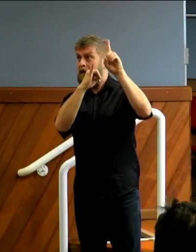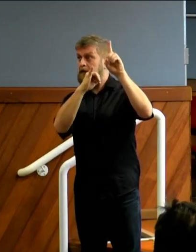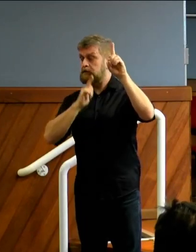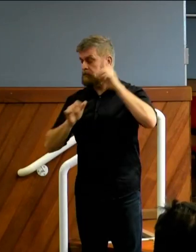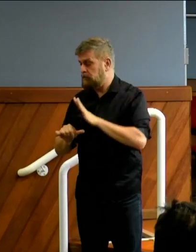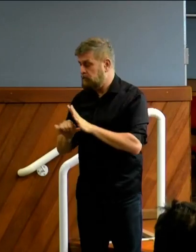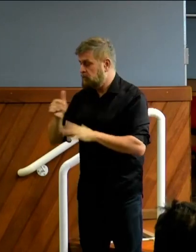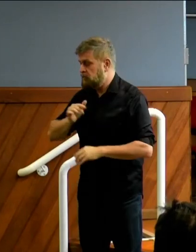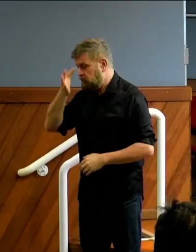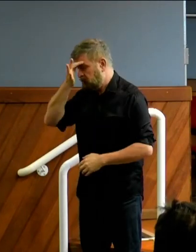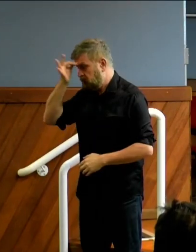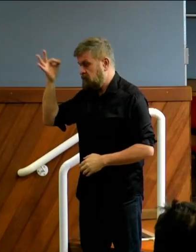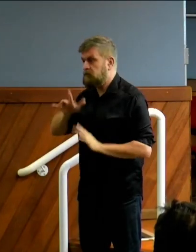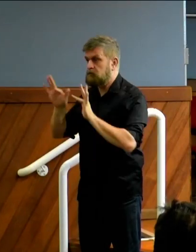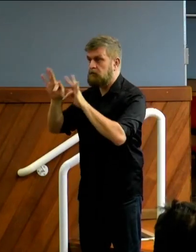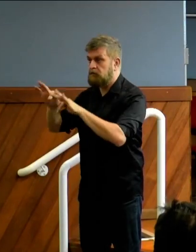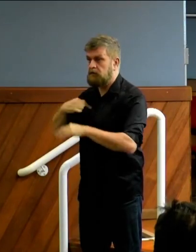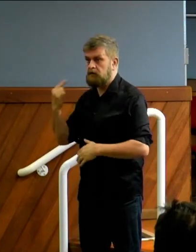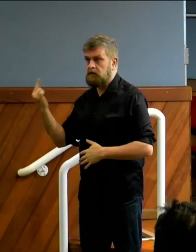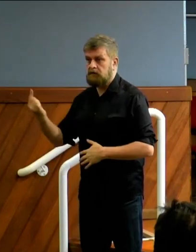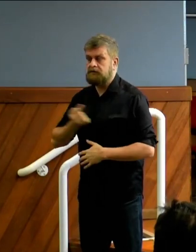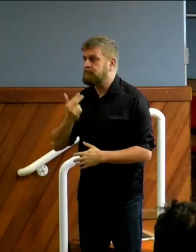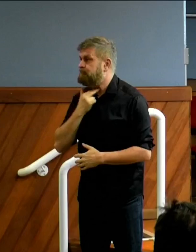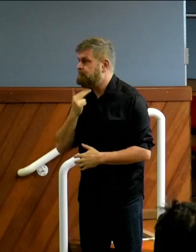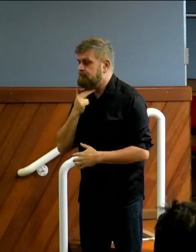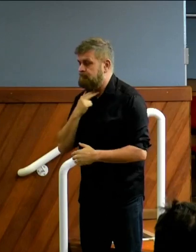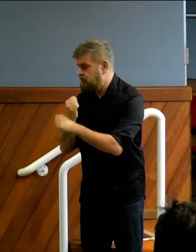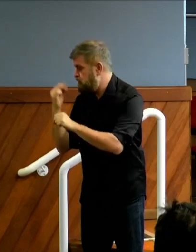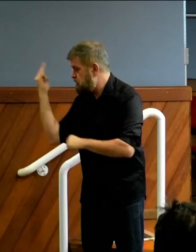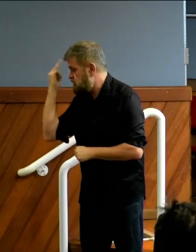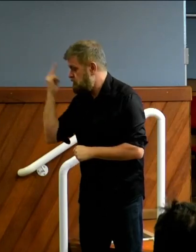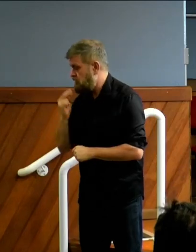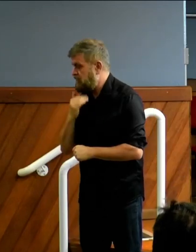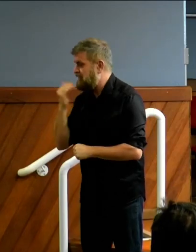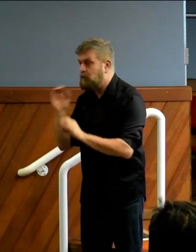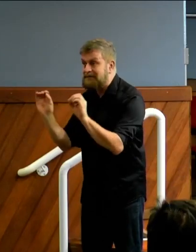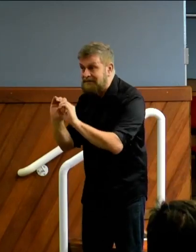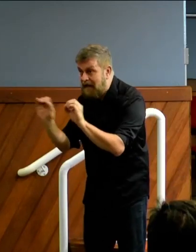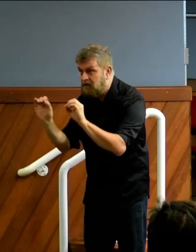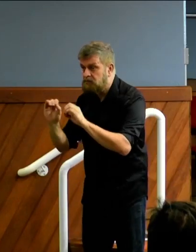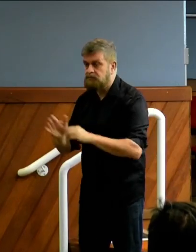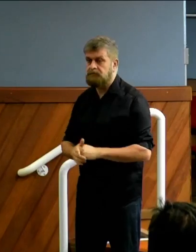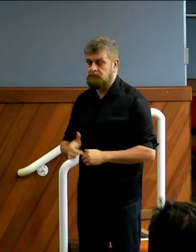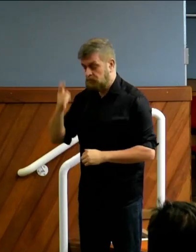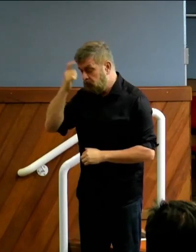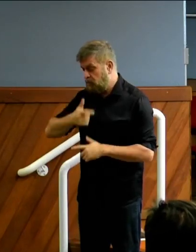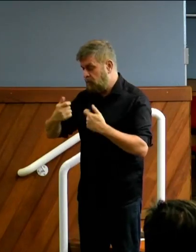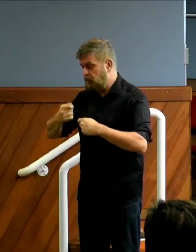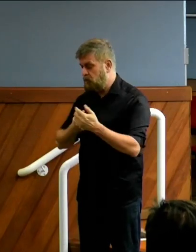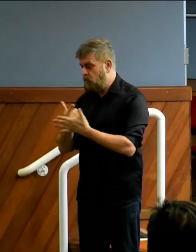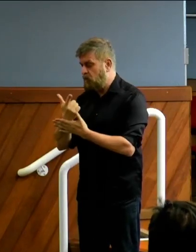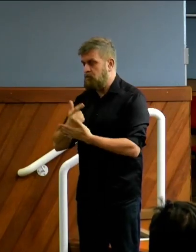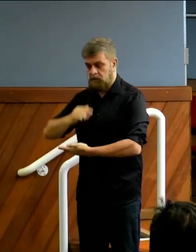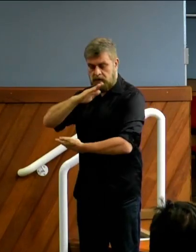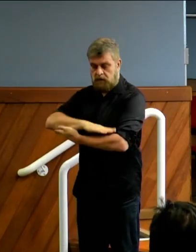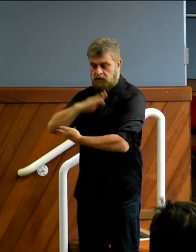por sorte, que foi no finzinho. A gente precisou testar, mas não deu. A gente falou, não coloca mais nenhum, não vai. Mas é isso, eu preciso comprar um